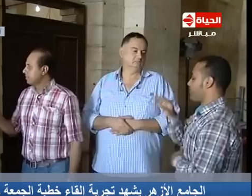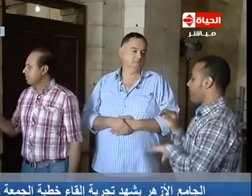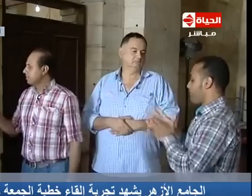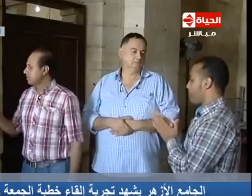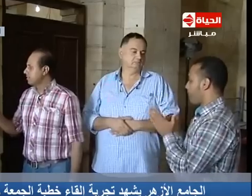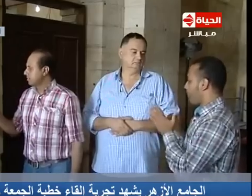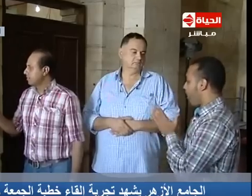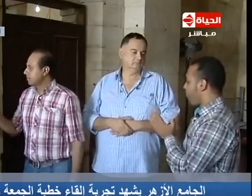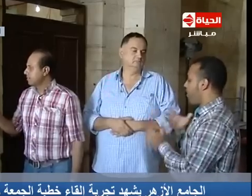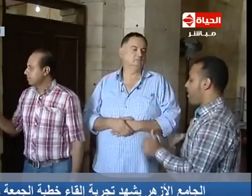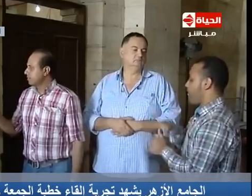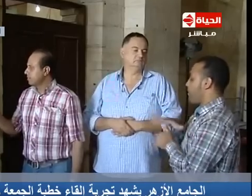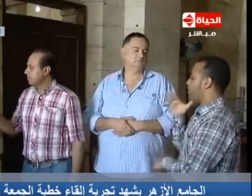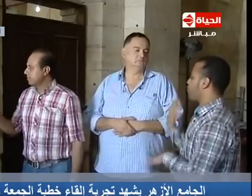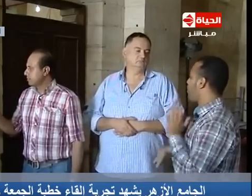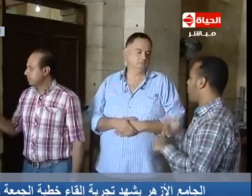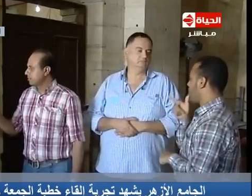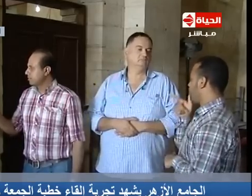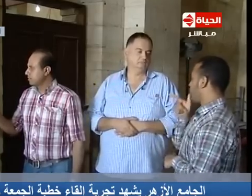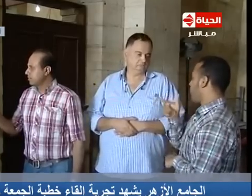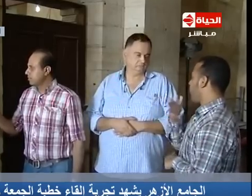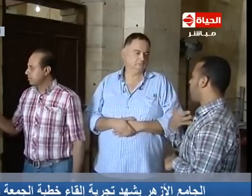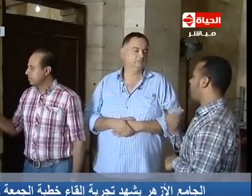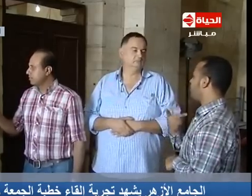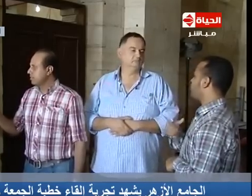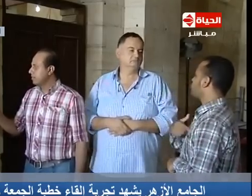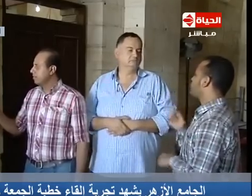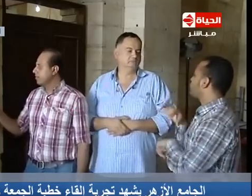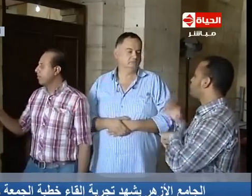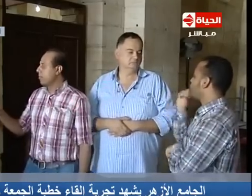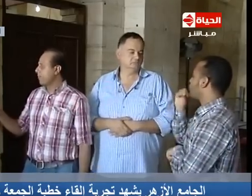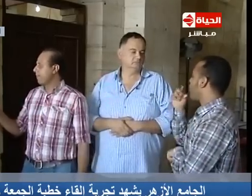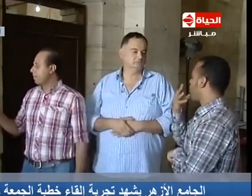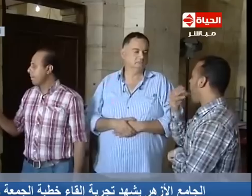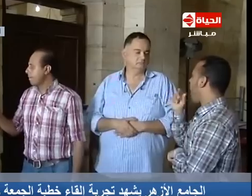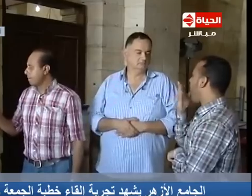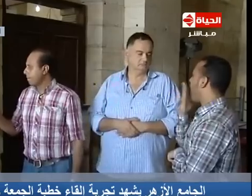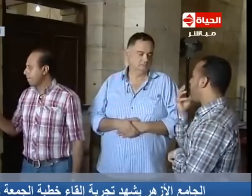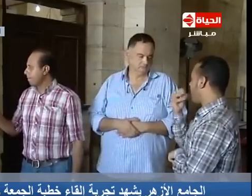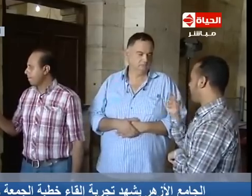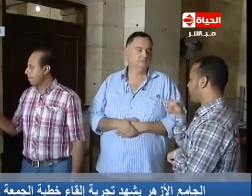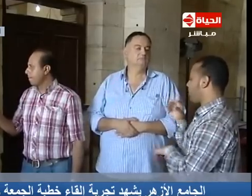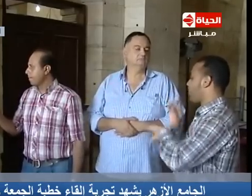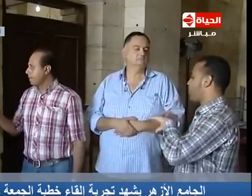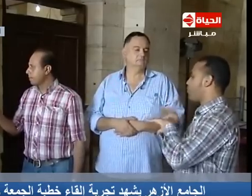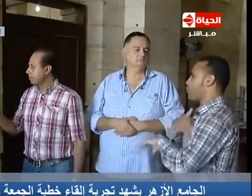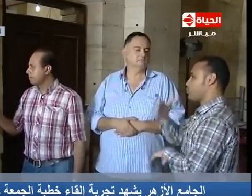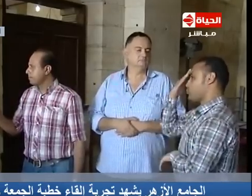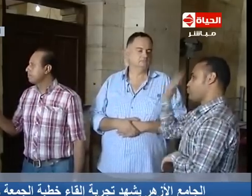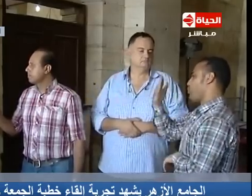باسم المجلس القومي لشؤون الإعاقة، باسم الأمين العام دكتور إيهاب هجرس وجميع أعضاء المجلس والعاملين في المجلس، بنتقدم بالشكر